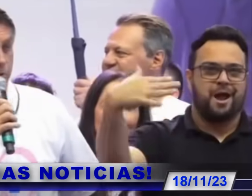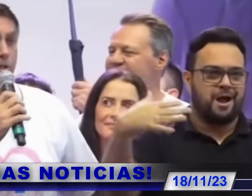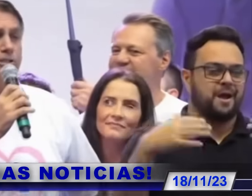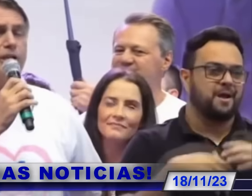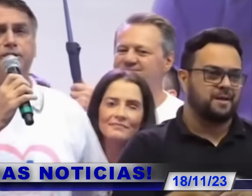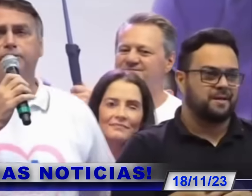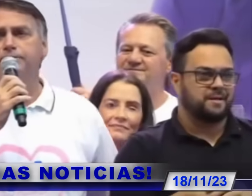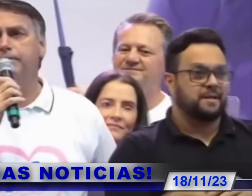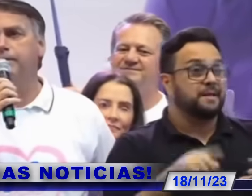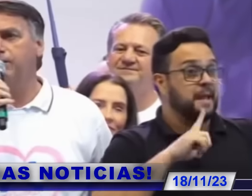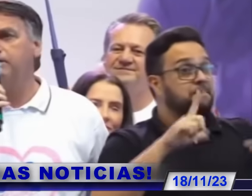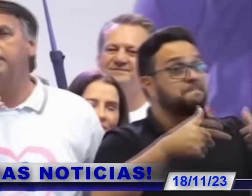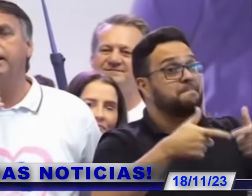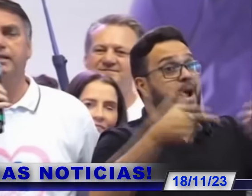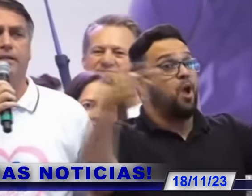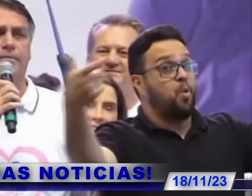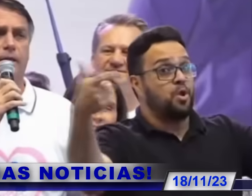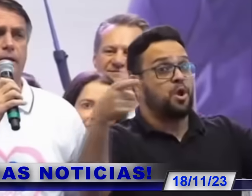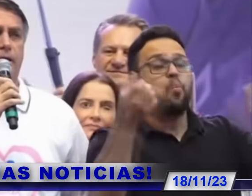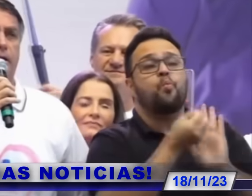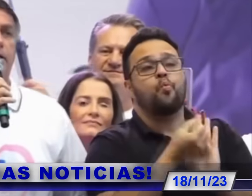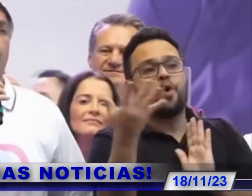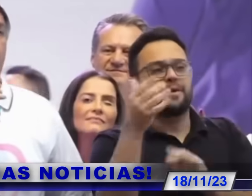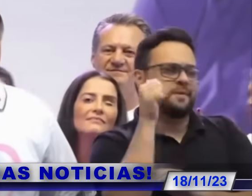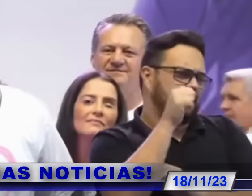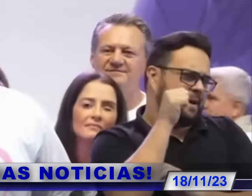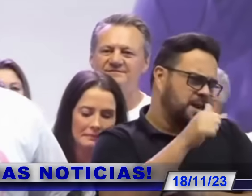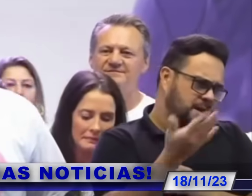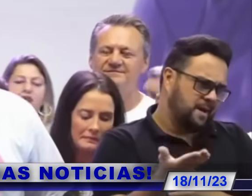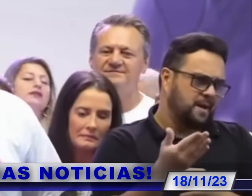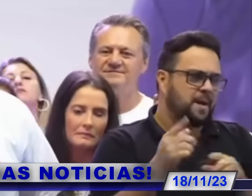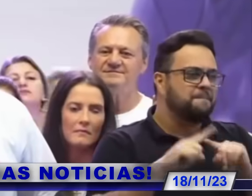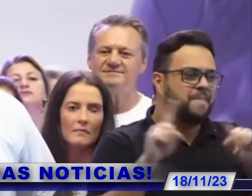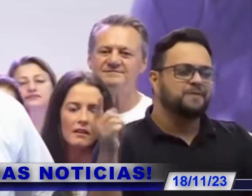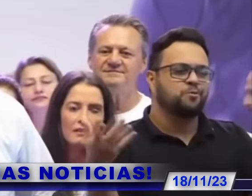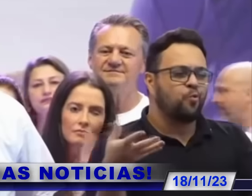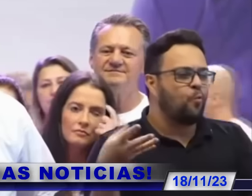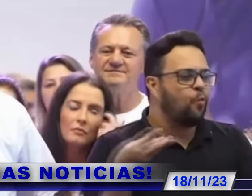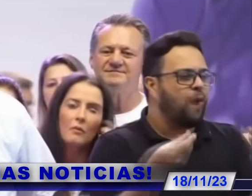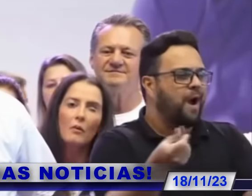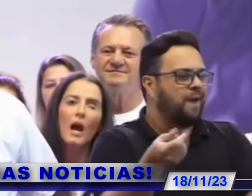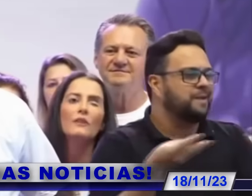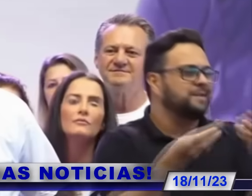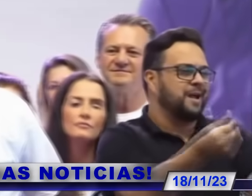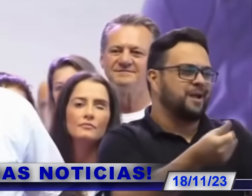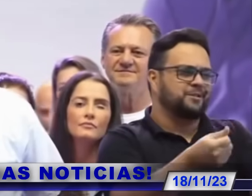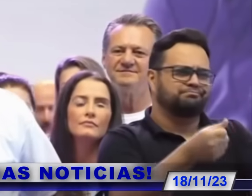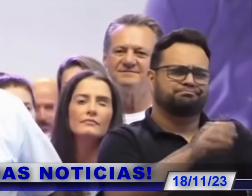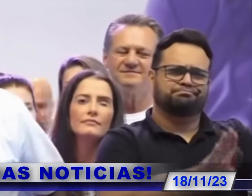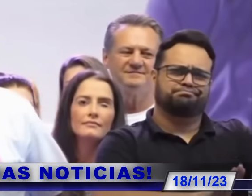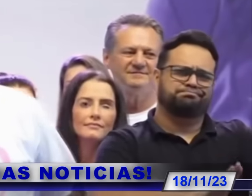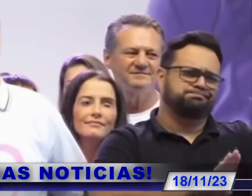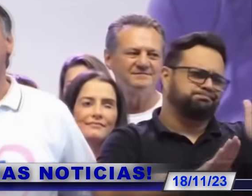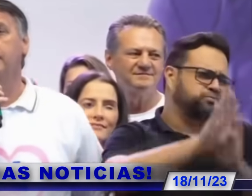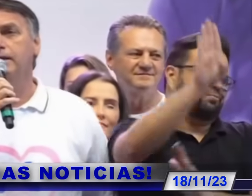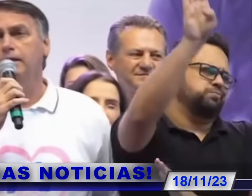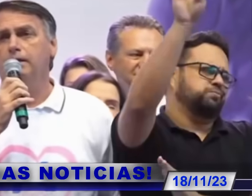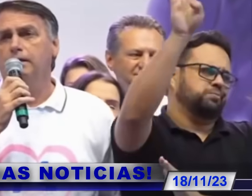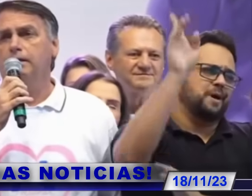tem um certo quantitativo, mas tenho certeza que a qualidade desponta e muito nesse